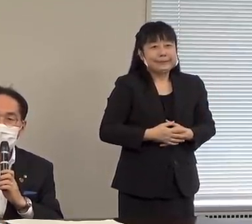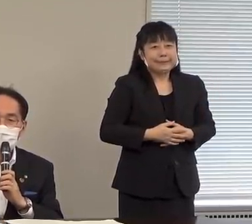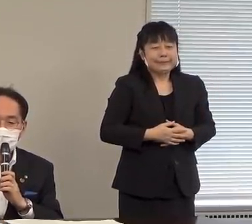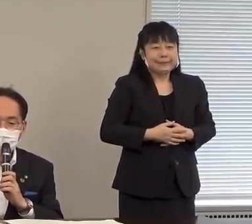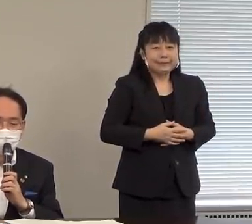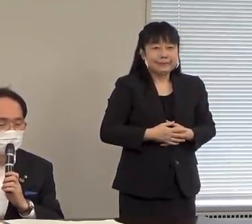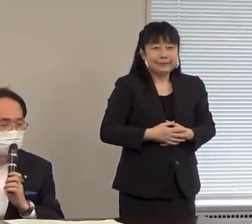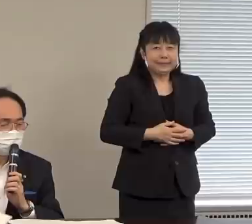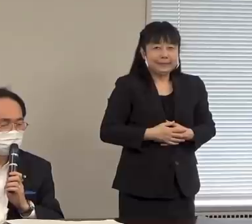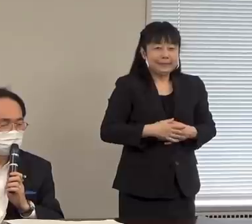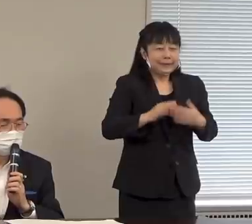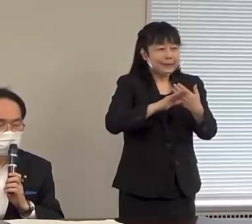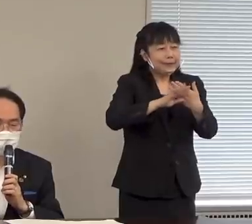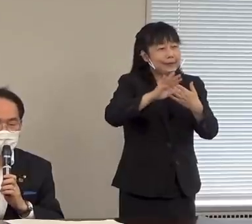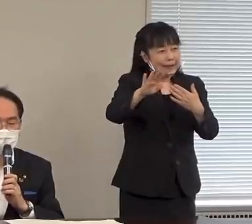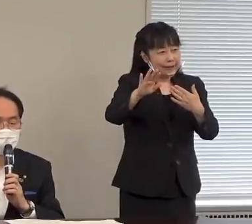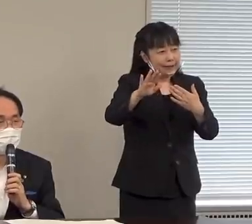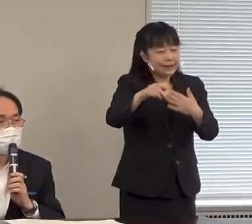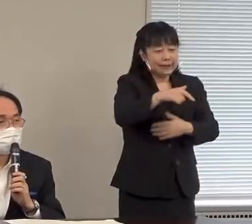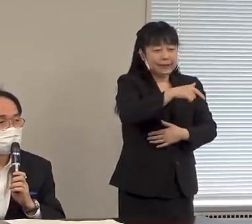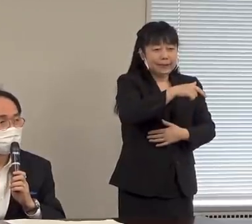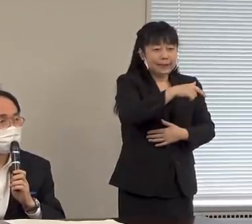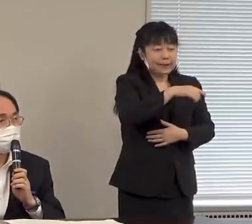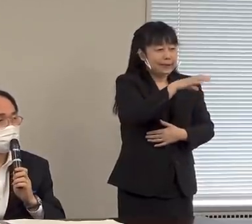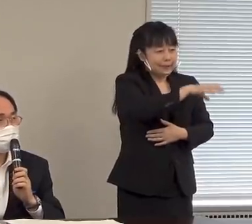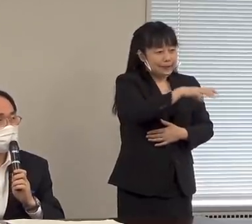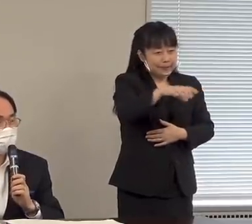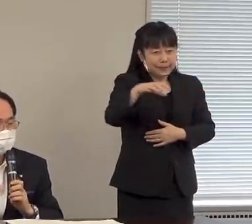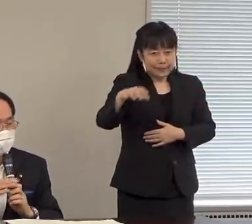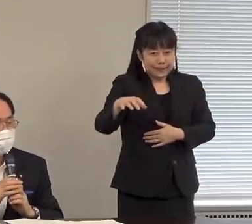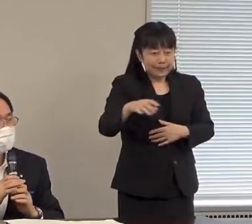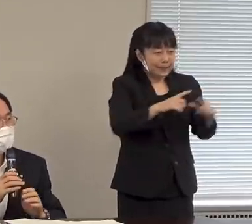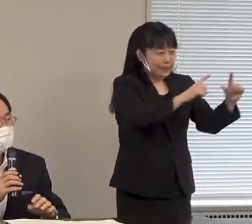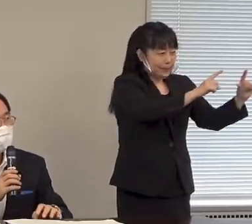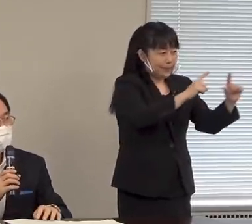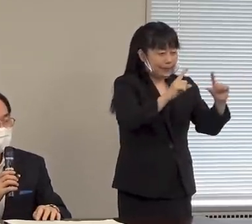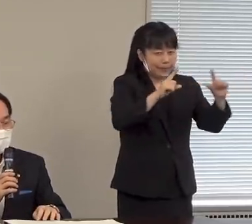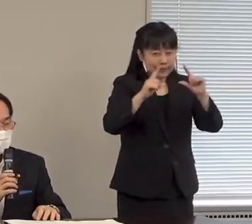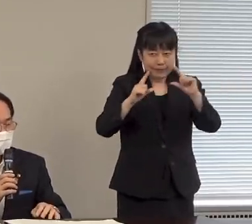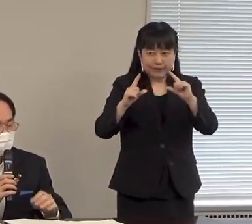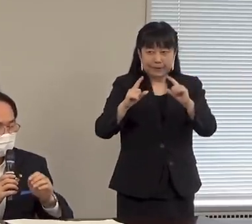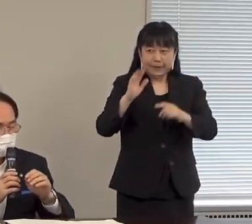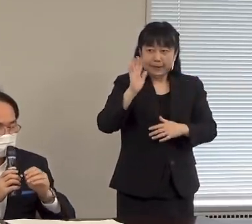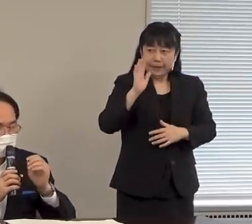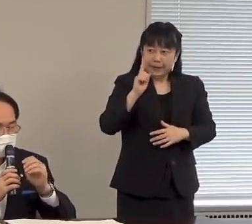その他各部局から何かございますでしょうか。